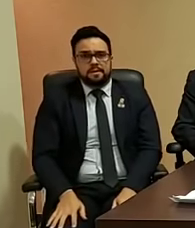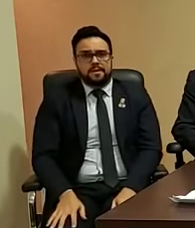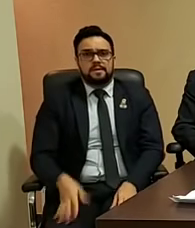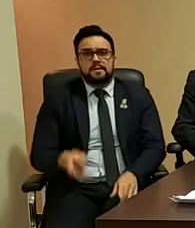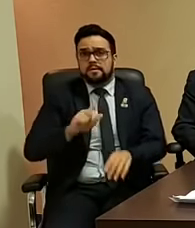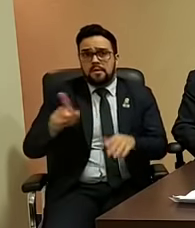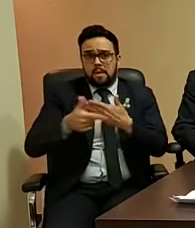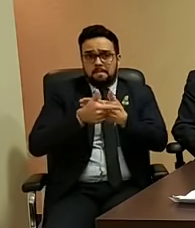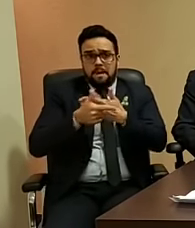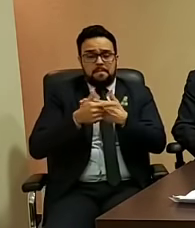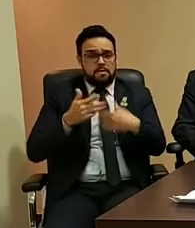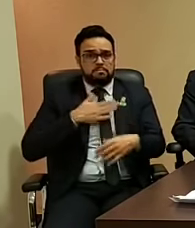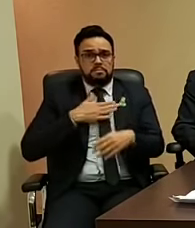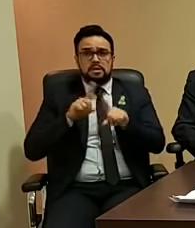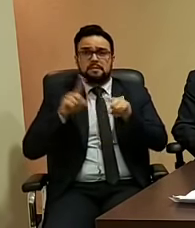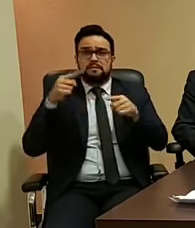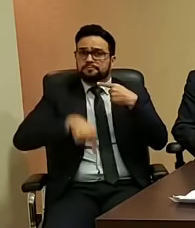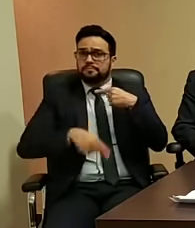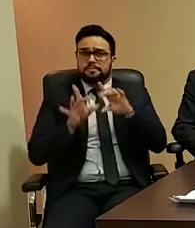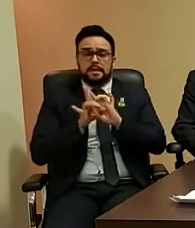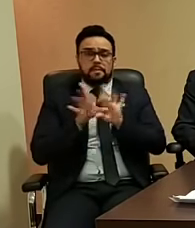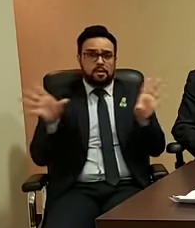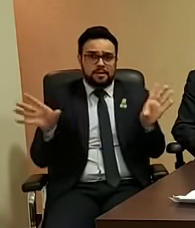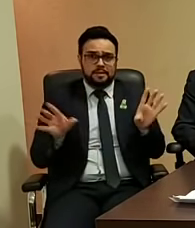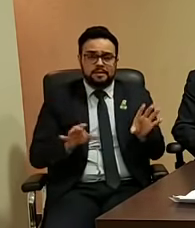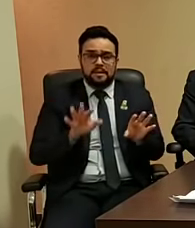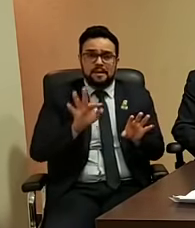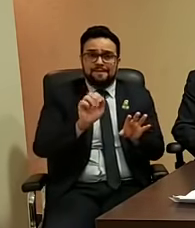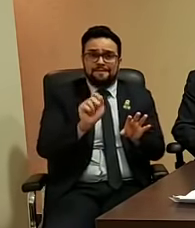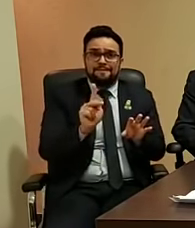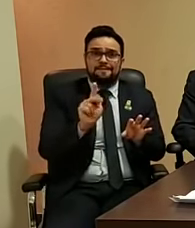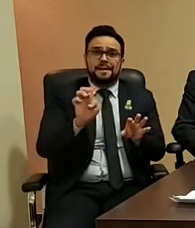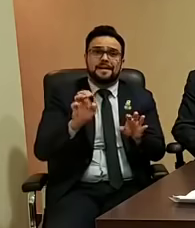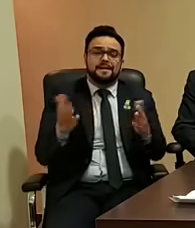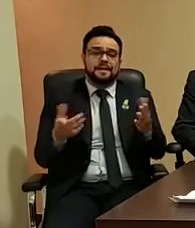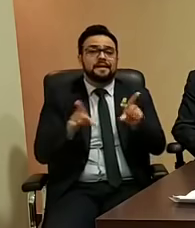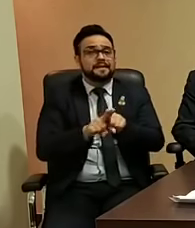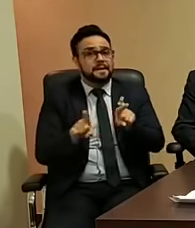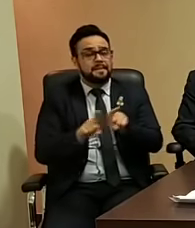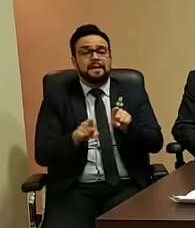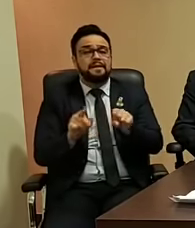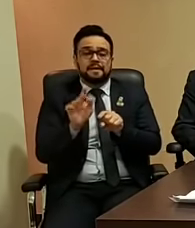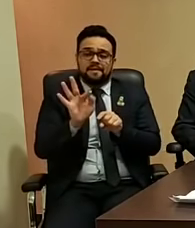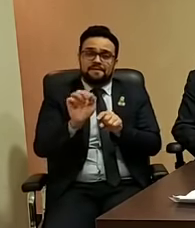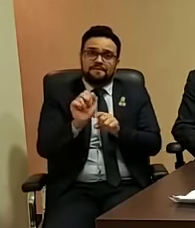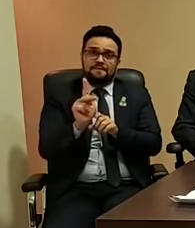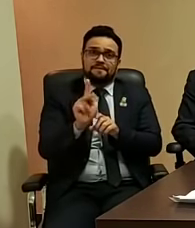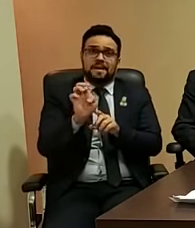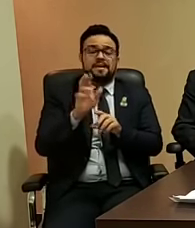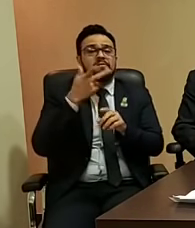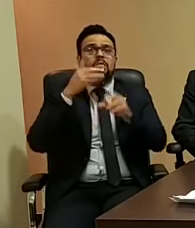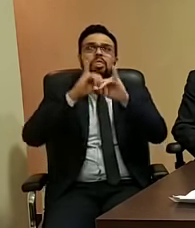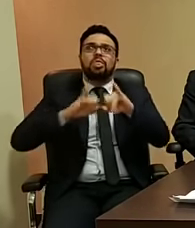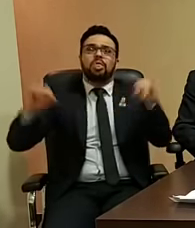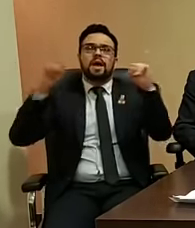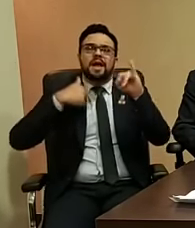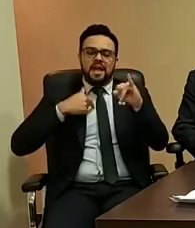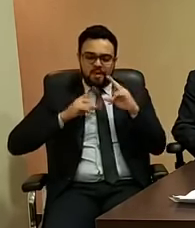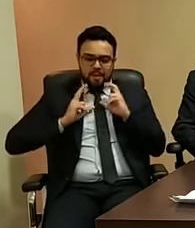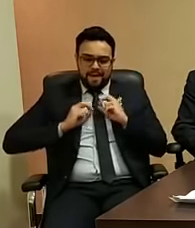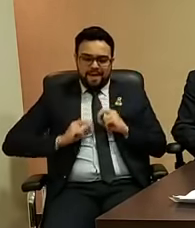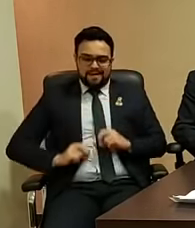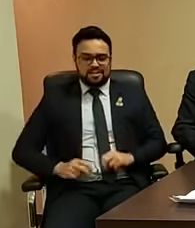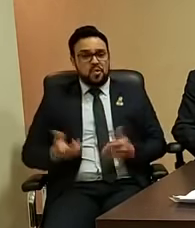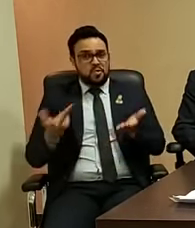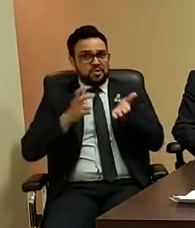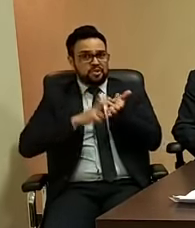não faz parte da democracia. Então, fundo eleitoral, fake news. Como teve um fake news também, que eu estaria com câncer. Então, hoje de manhã, deve